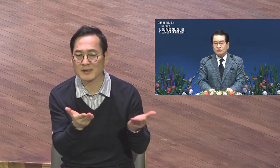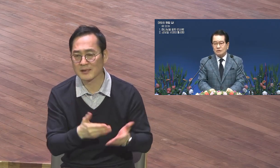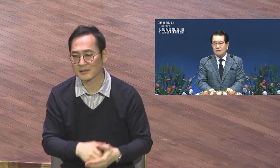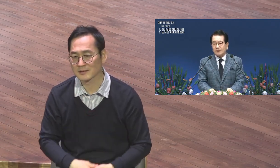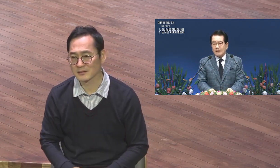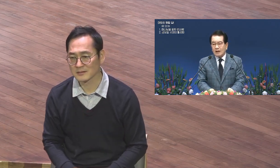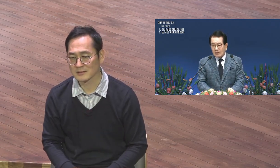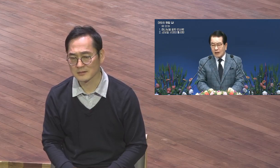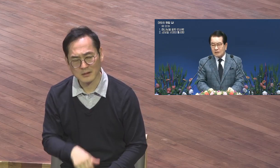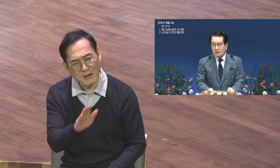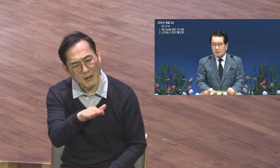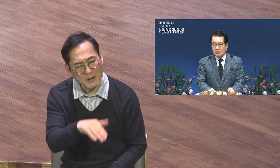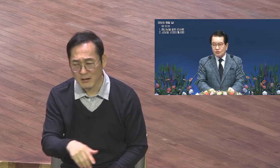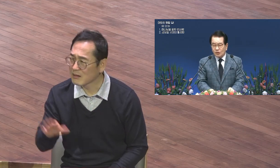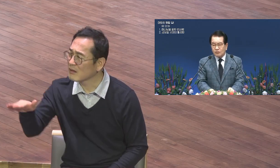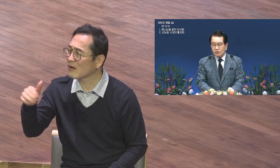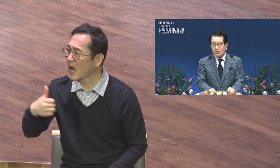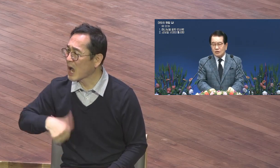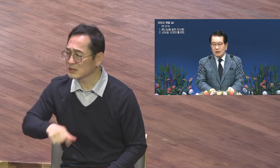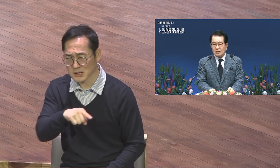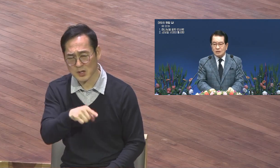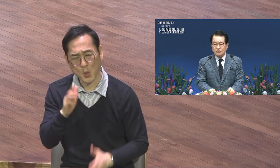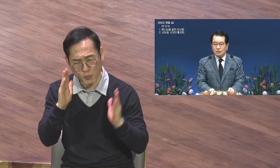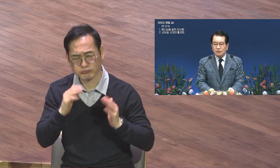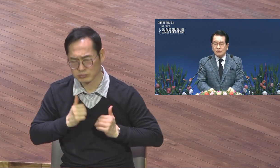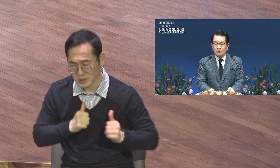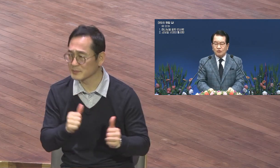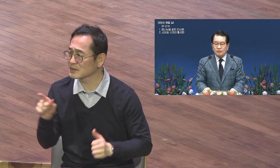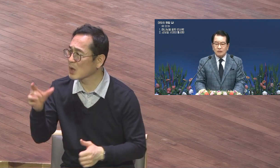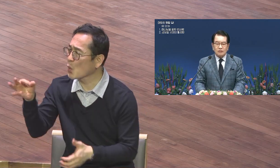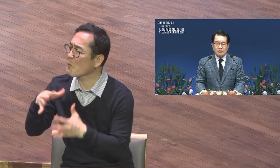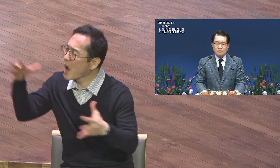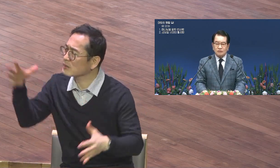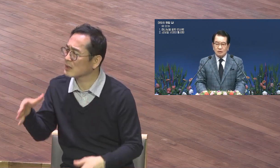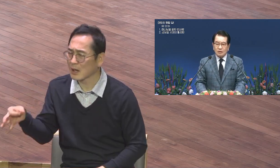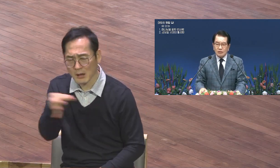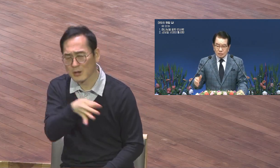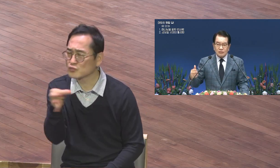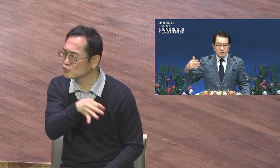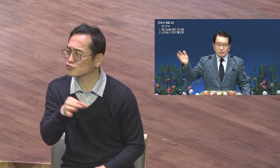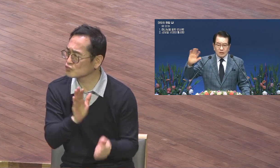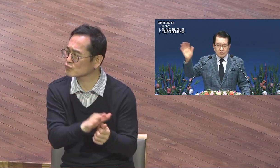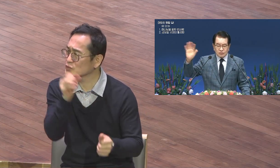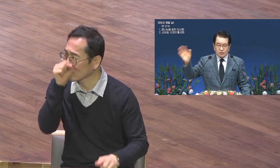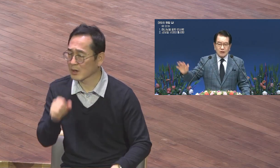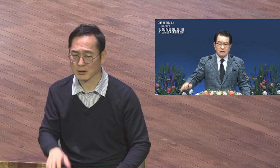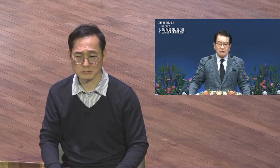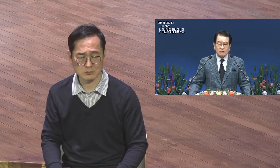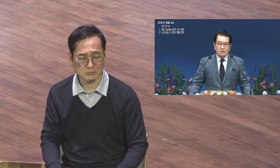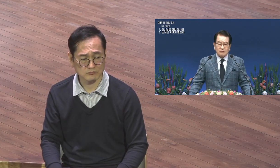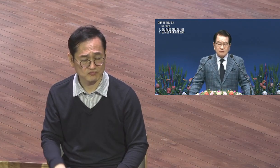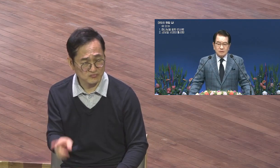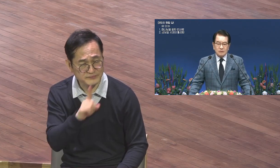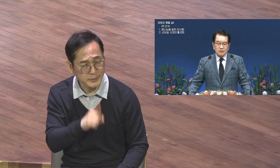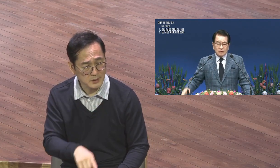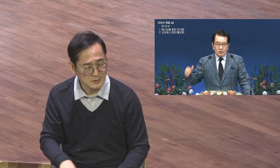내가 물었어요. 아들이 어려운 공부를 그것까지 하는데 좀 그렇게 공부하도록 놔두지. 아, 그거 뭐, 뭔 소리